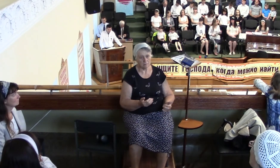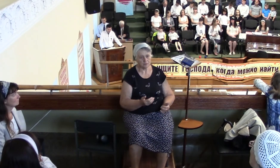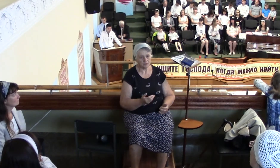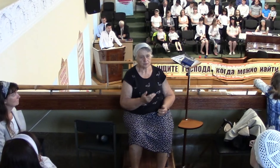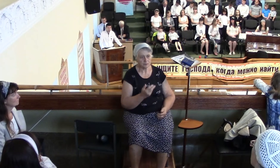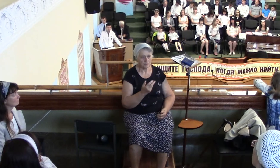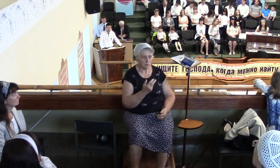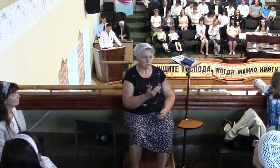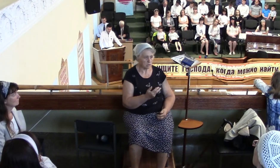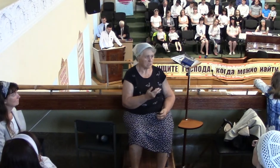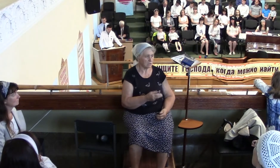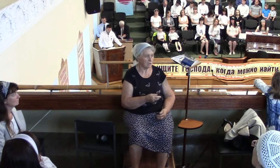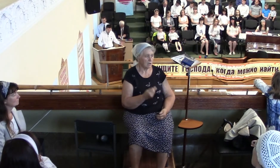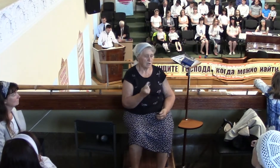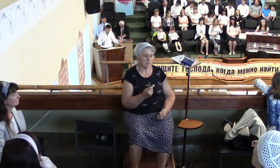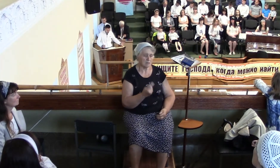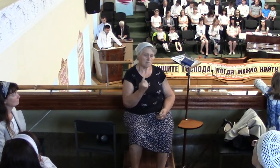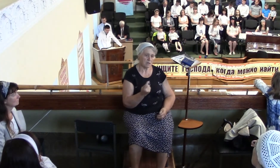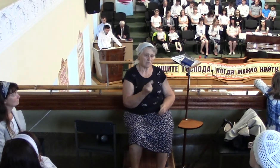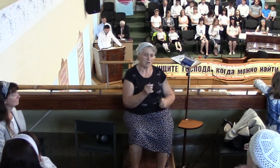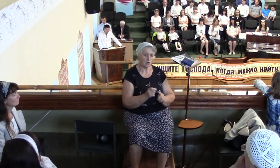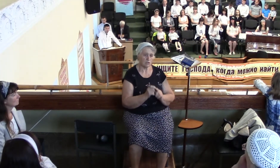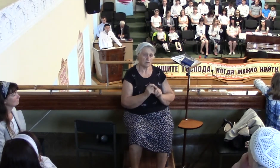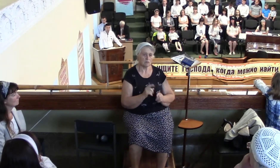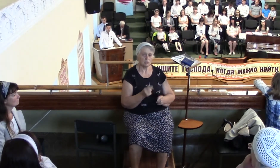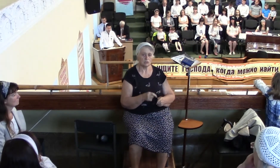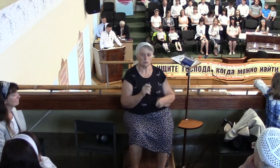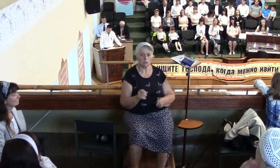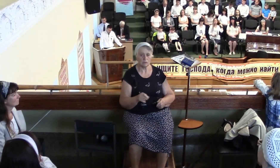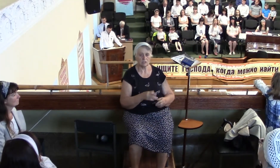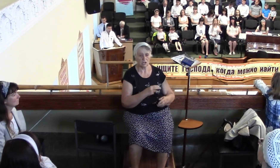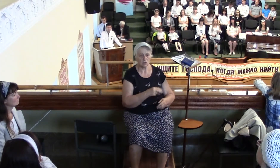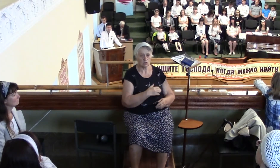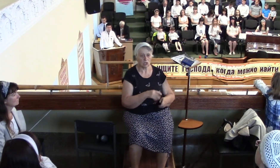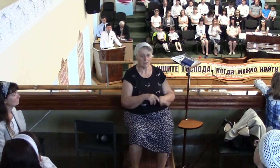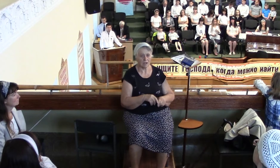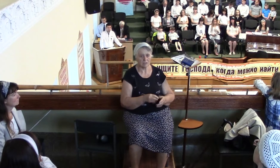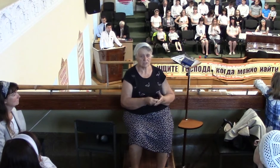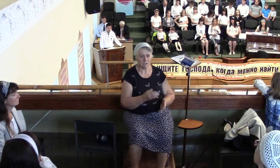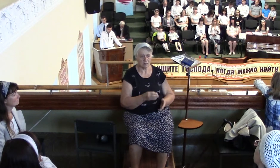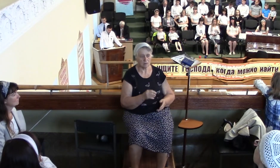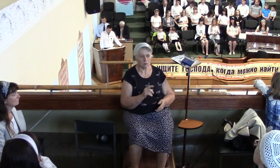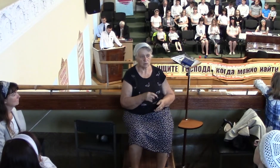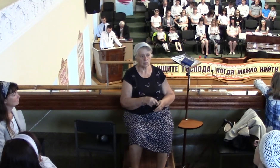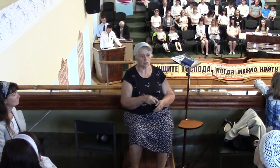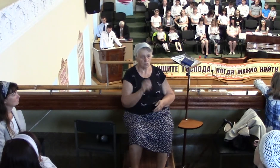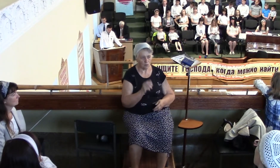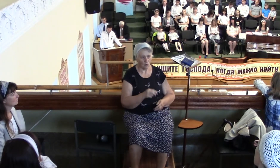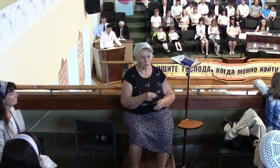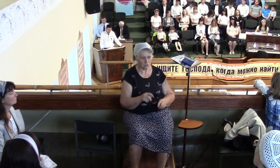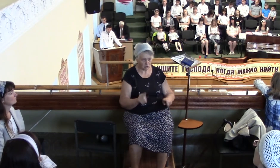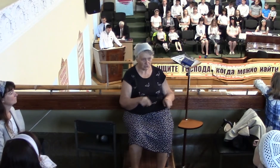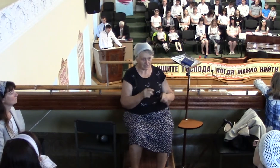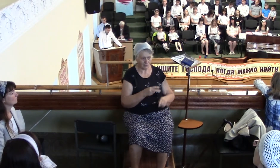И один из первых ответов, почему же человеческая душа так ценна? Потому что ее создал Бог. Бытие, 2 глава,